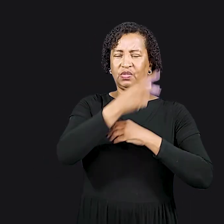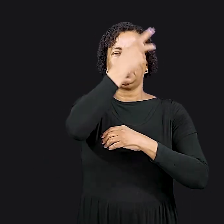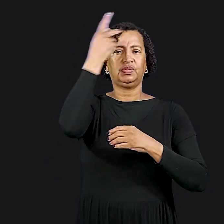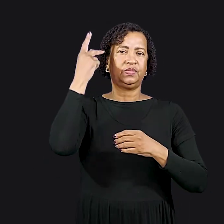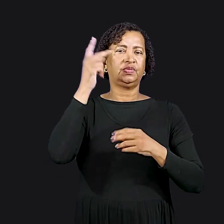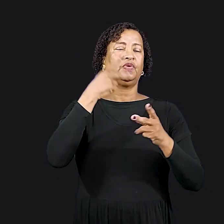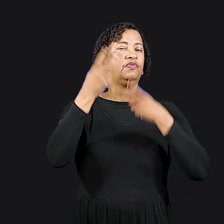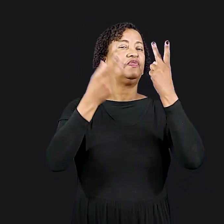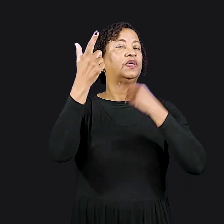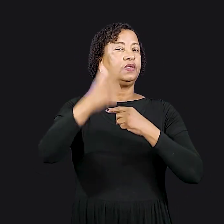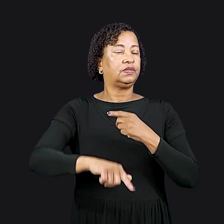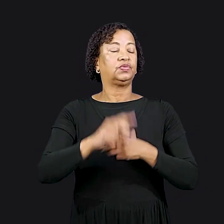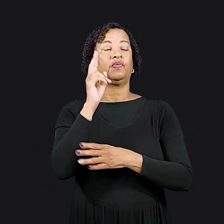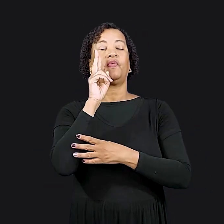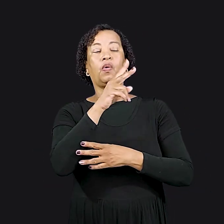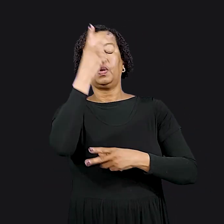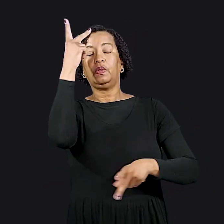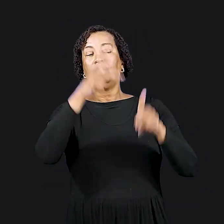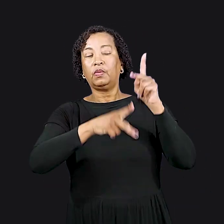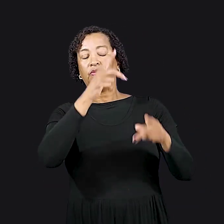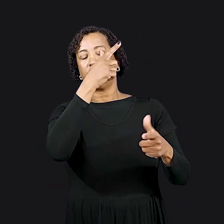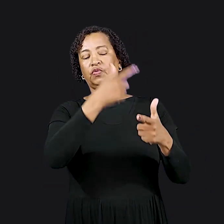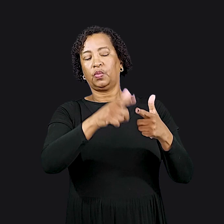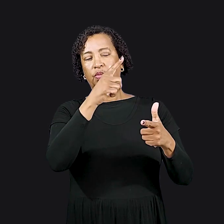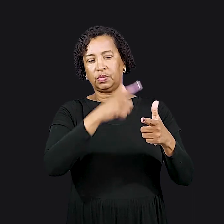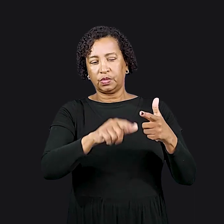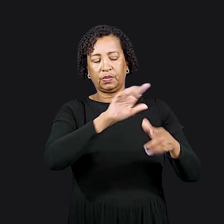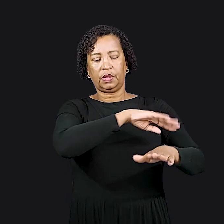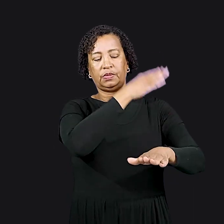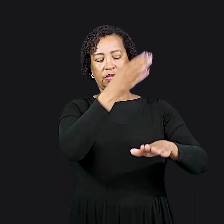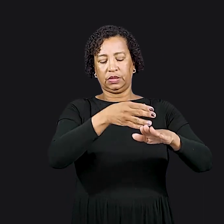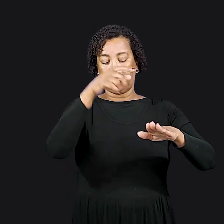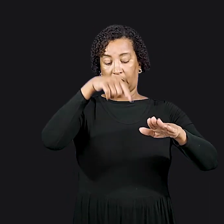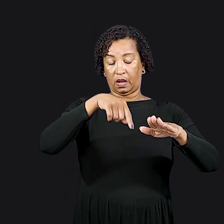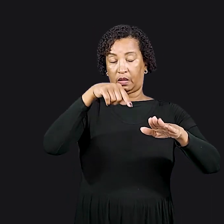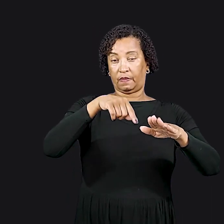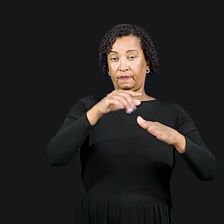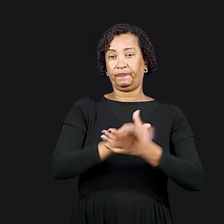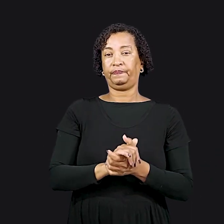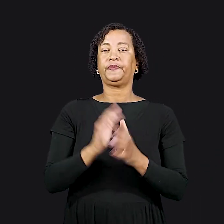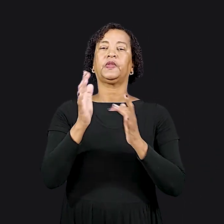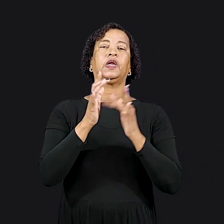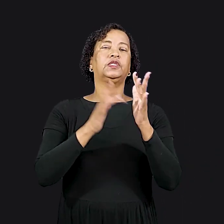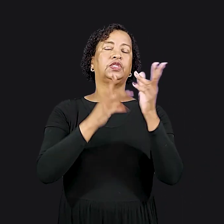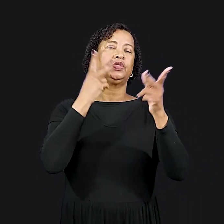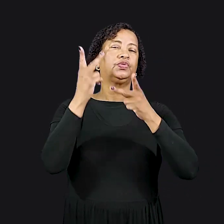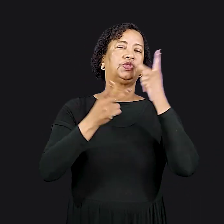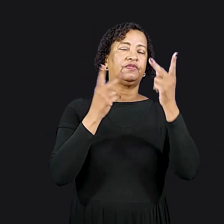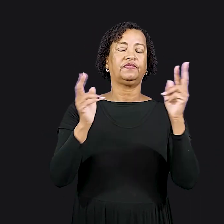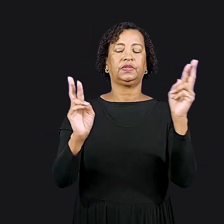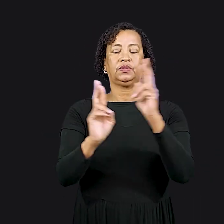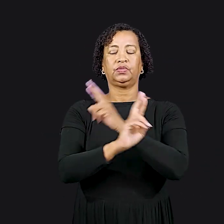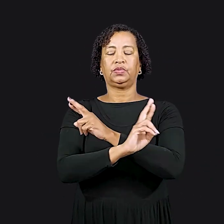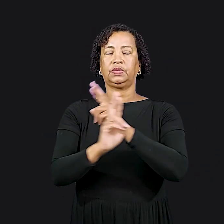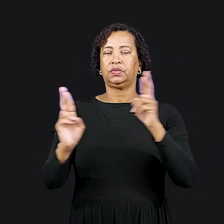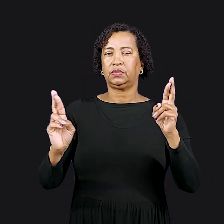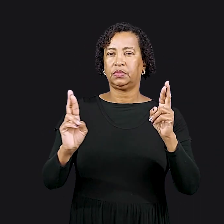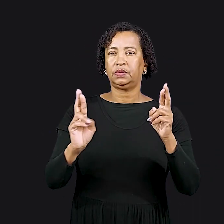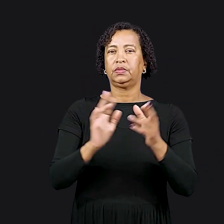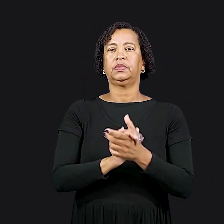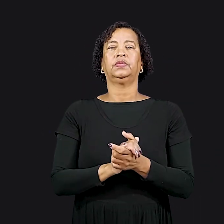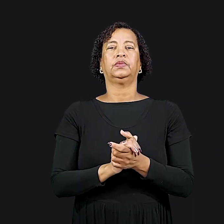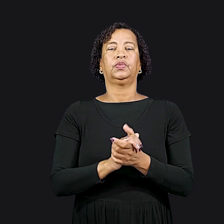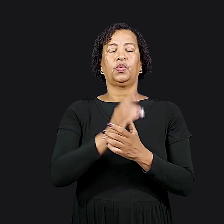vou repetir, olhe para aquela gente com seus problemas lá no sopé da montanha. Jesus está falando sobre